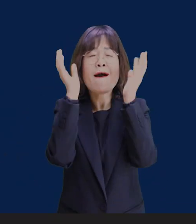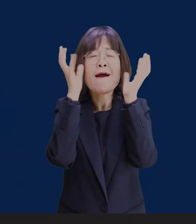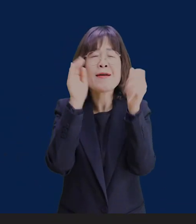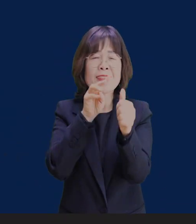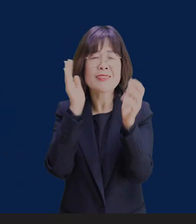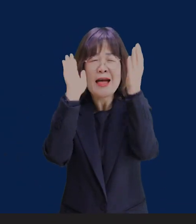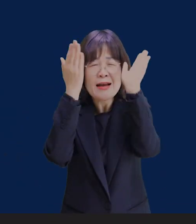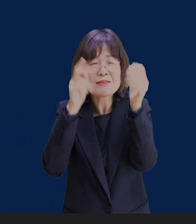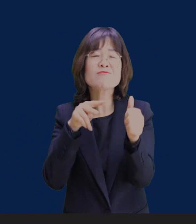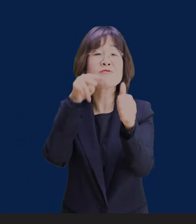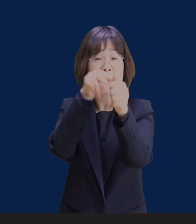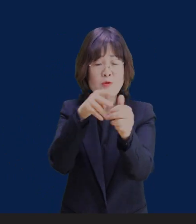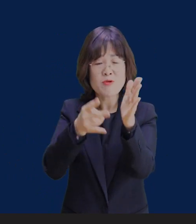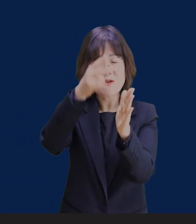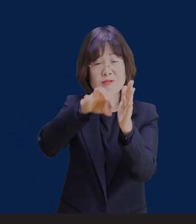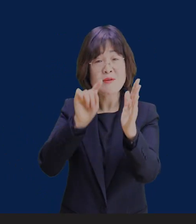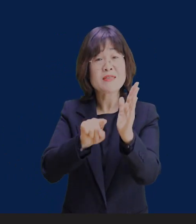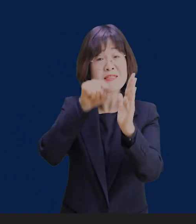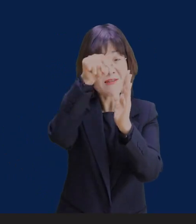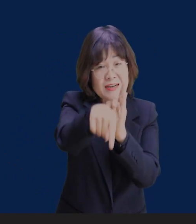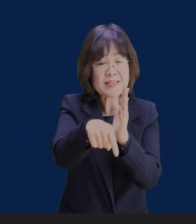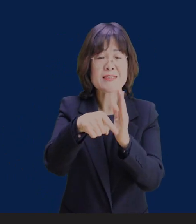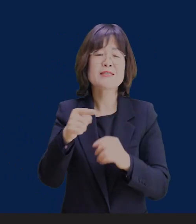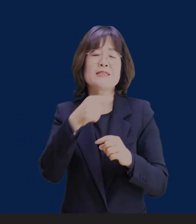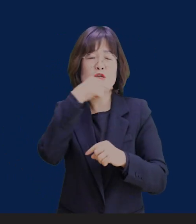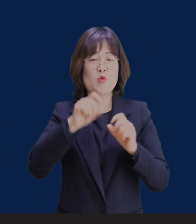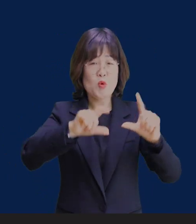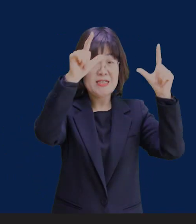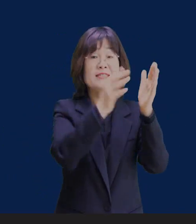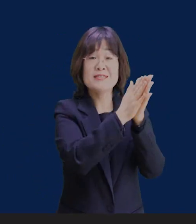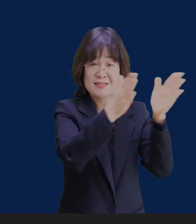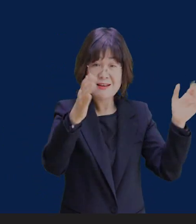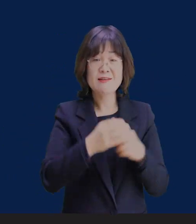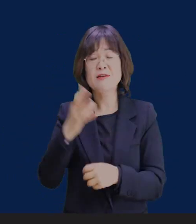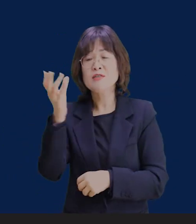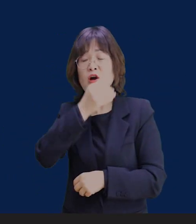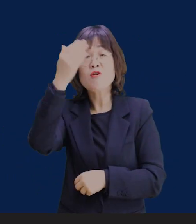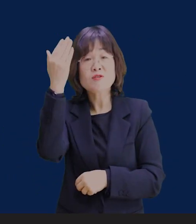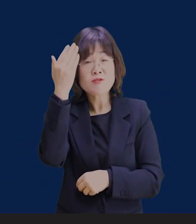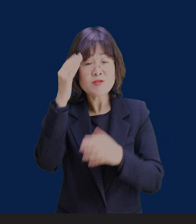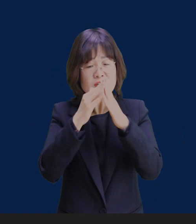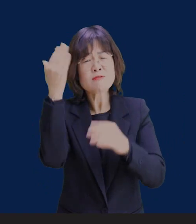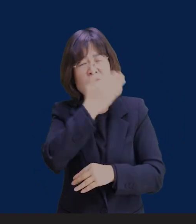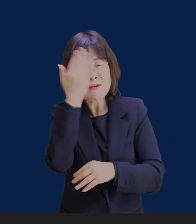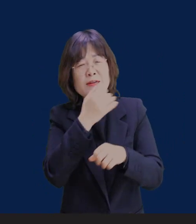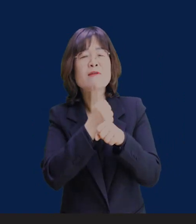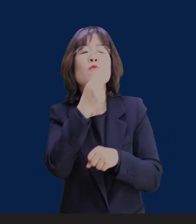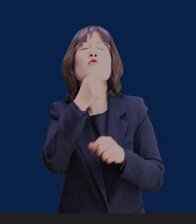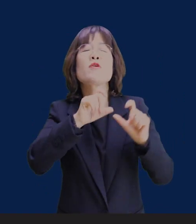나귀 새끼를 타시고 예루살렘에 입성하신 일요일을 시작으로 성전을 천결케